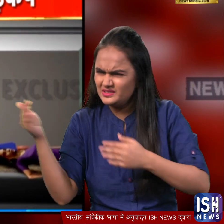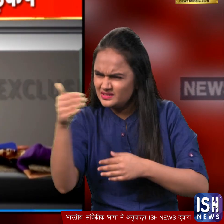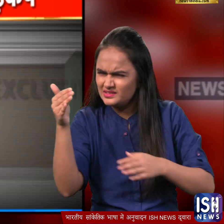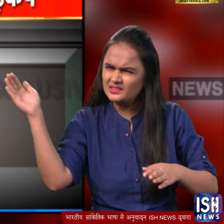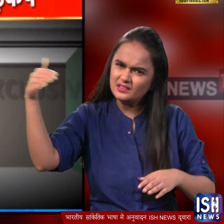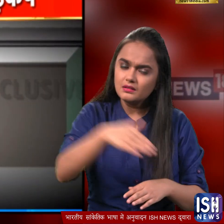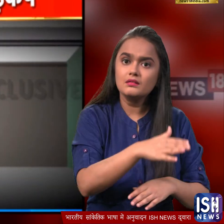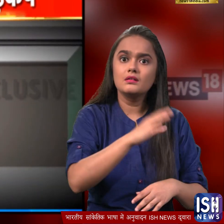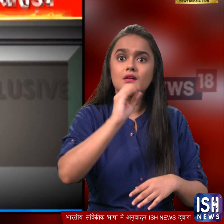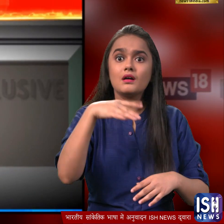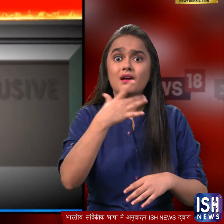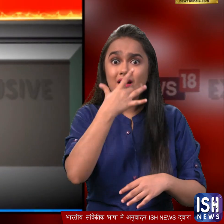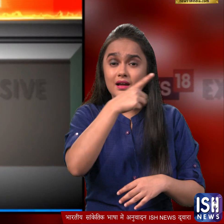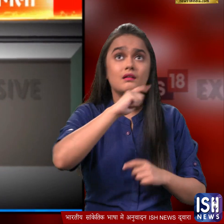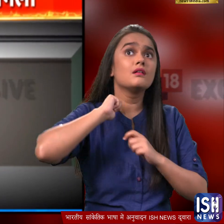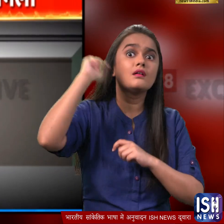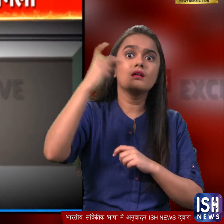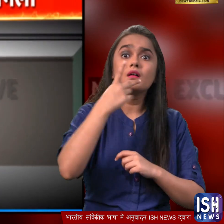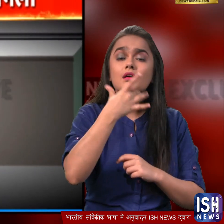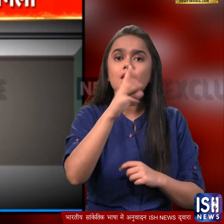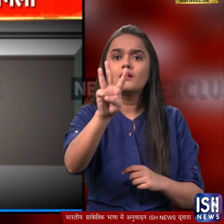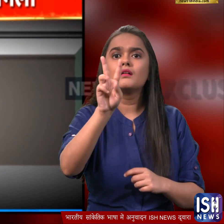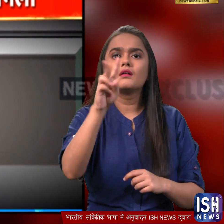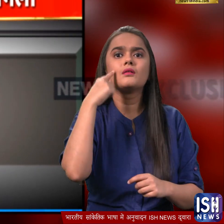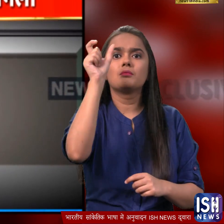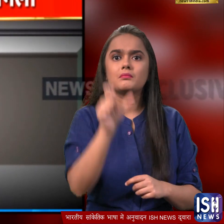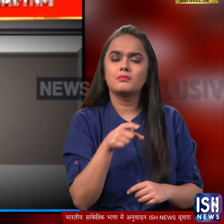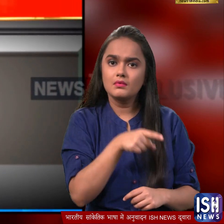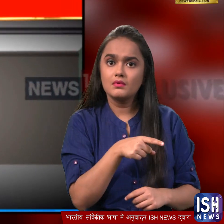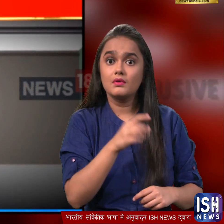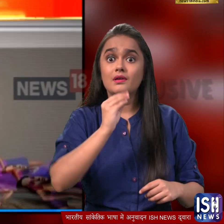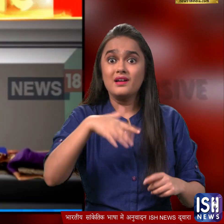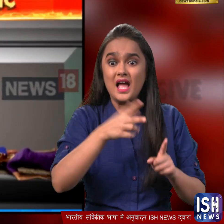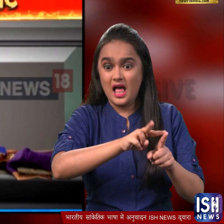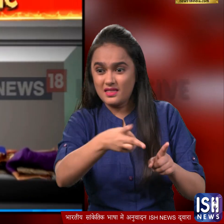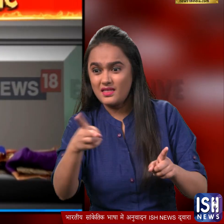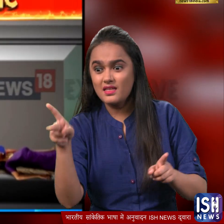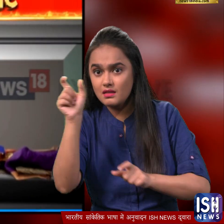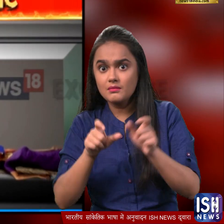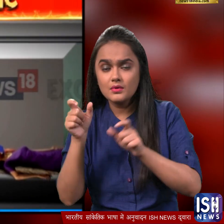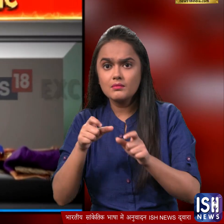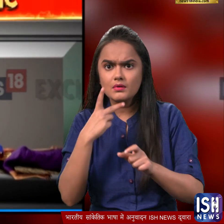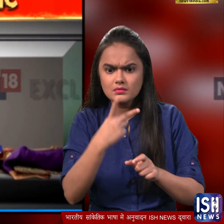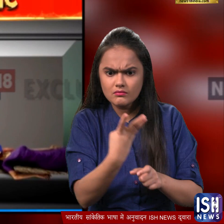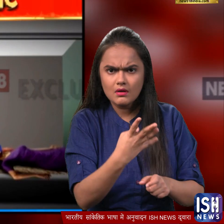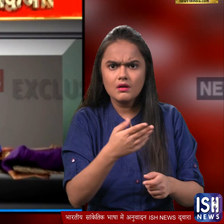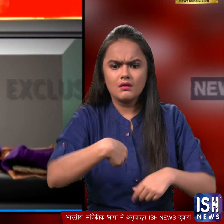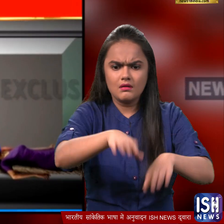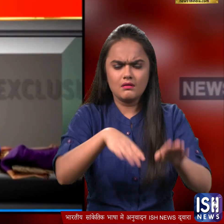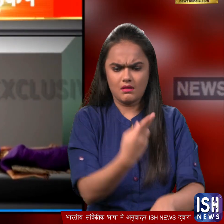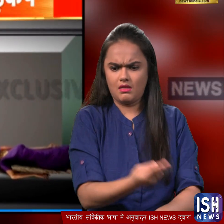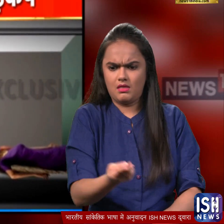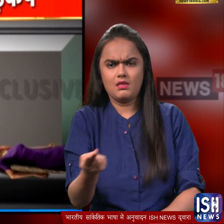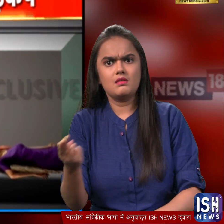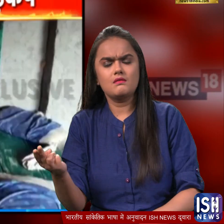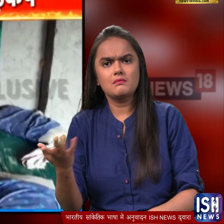के अंदर भेजा, जिसने 32 साल के नरेश कुमार को फांसी के फंदे से लटका हुआ देखा, जबकि बाकी के लोगों के शव उसे चारपाई